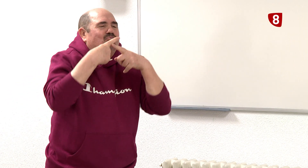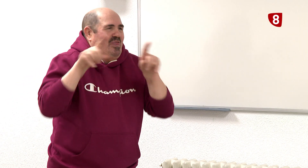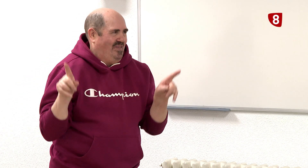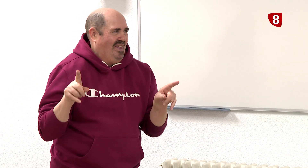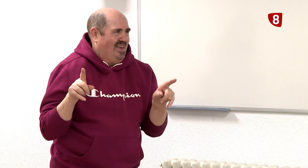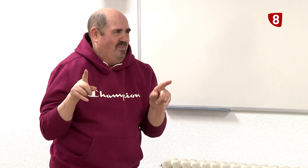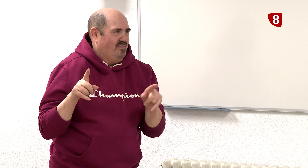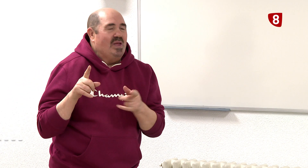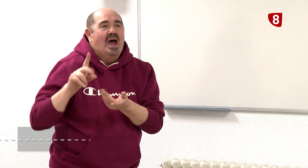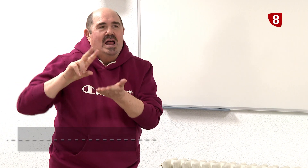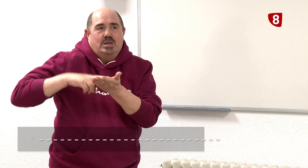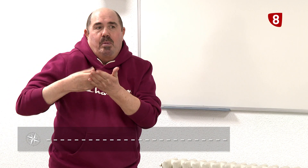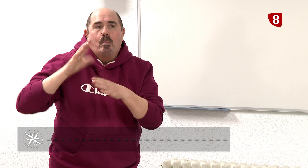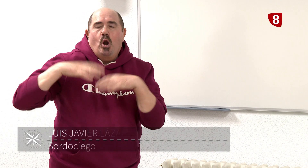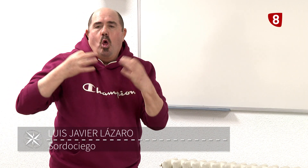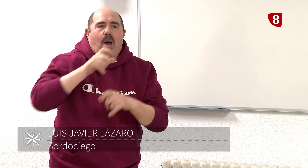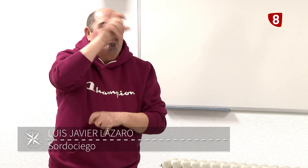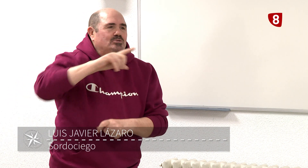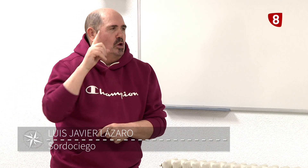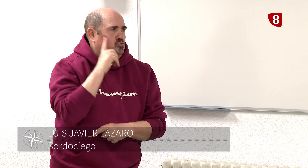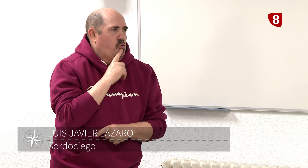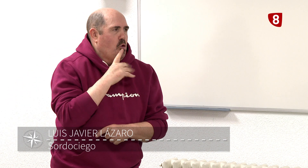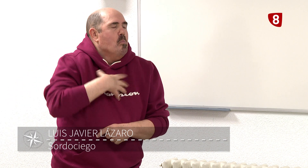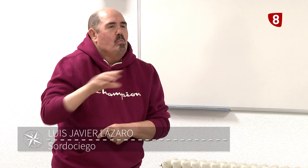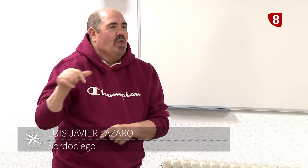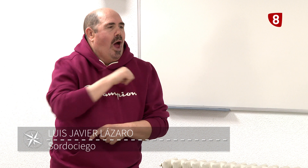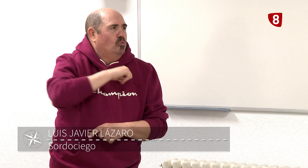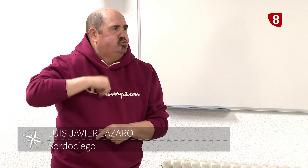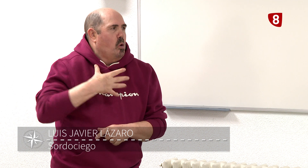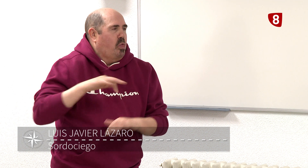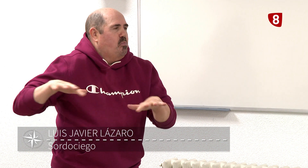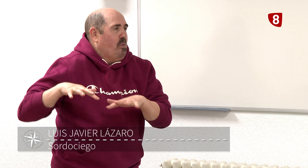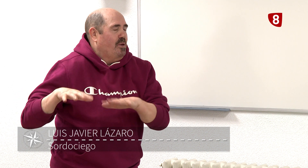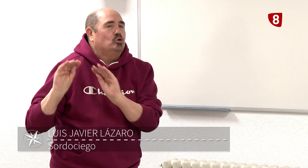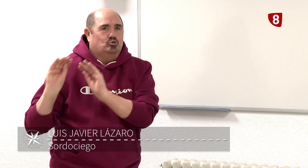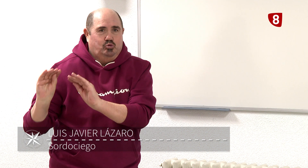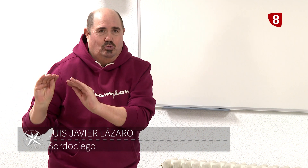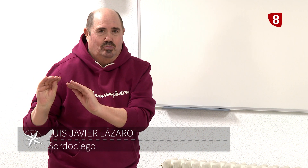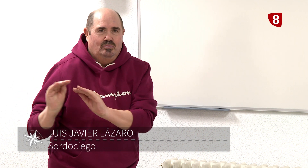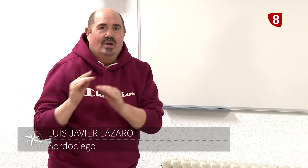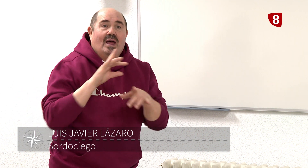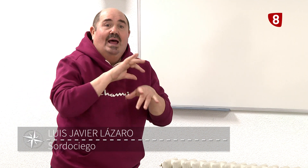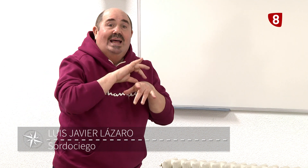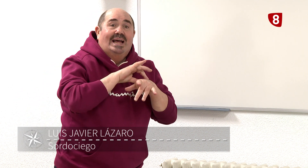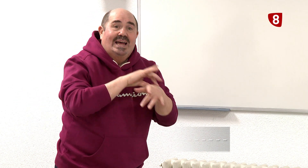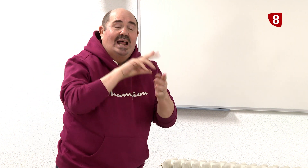la información, el acceso a la información. Entonces las personas sordas y son más